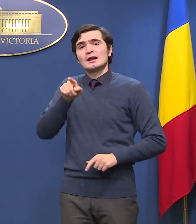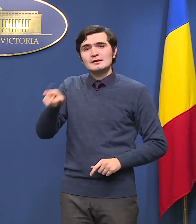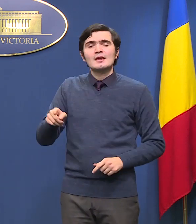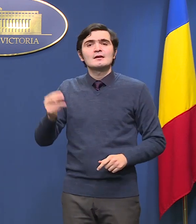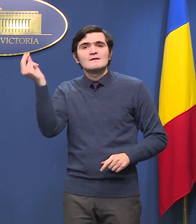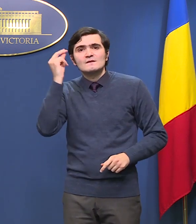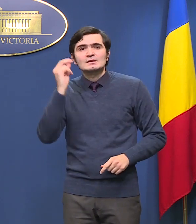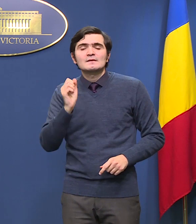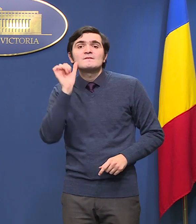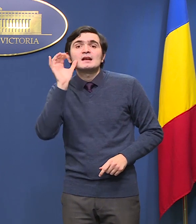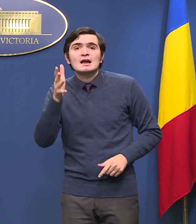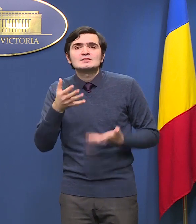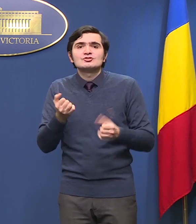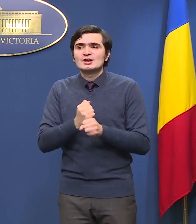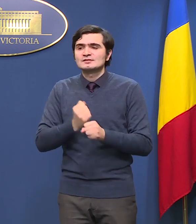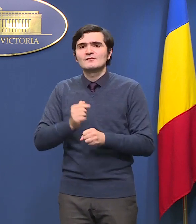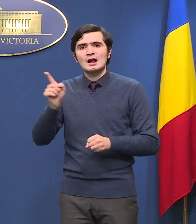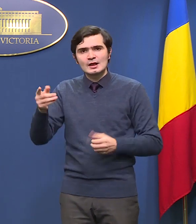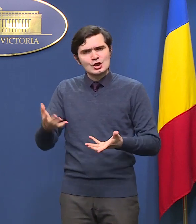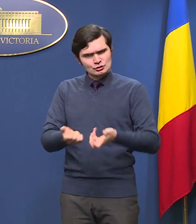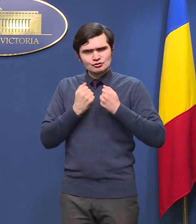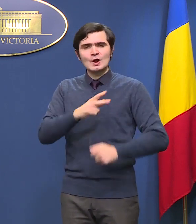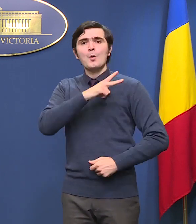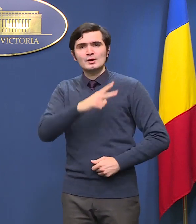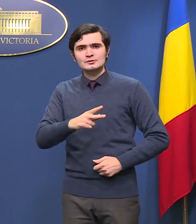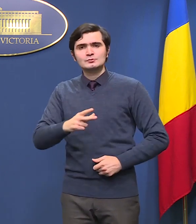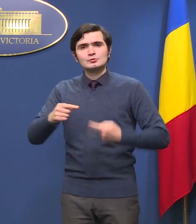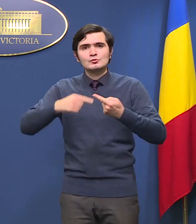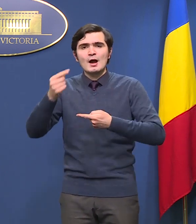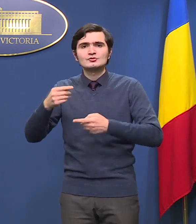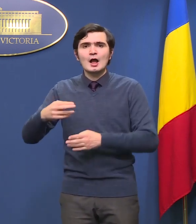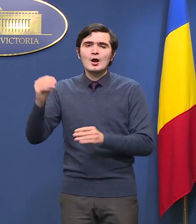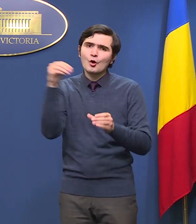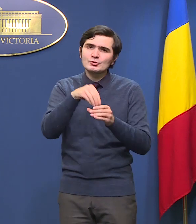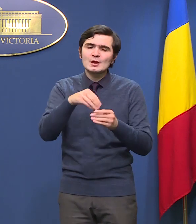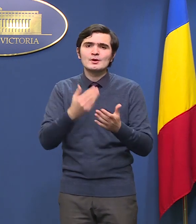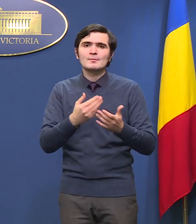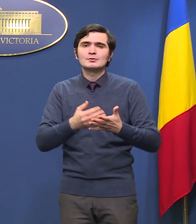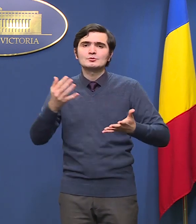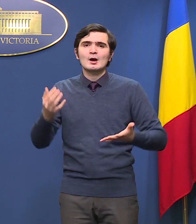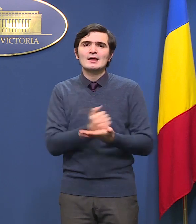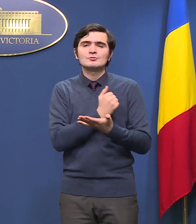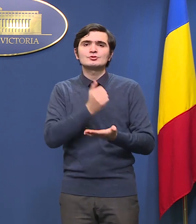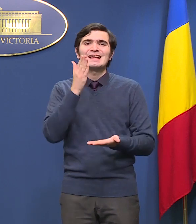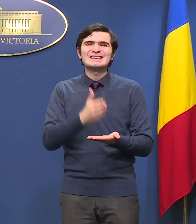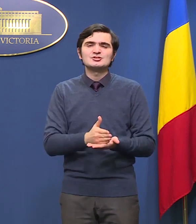ce trebuie să facă, își asumă riscuri și reușesc să ducă la decizii care să reducă riscul